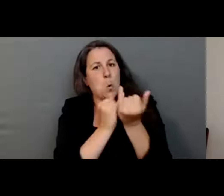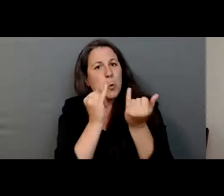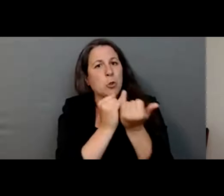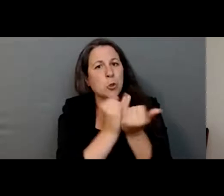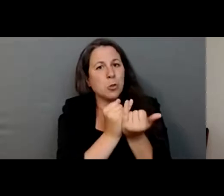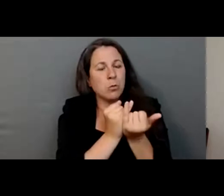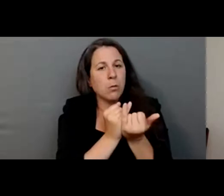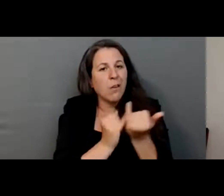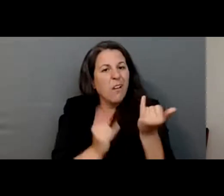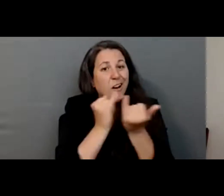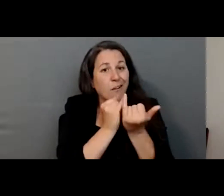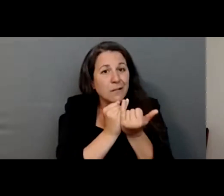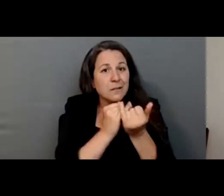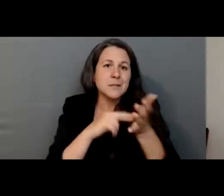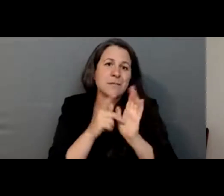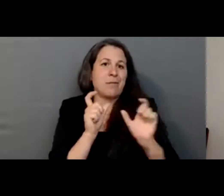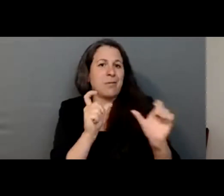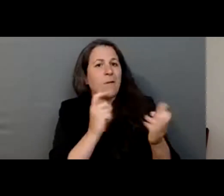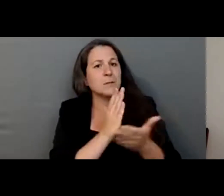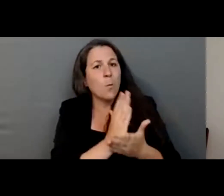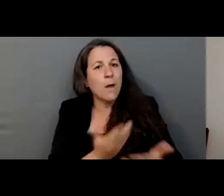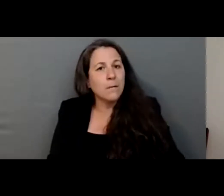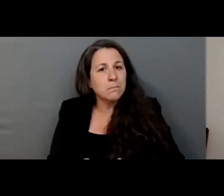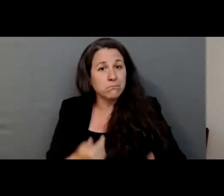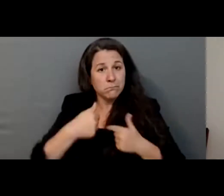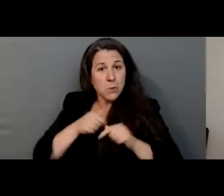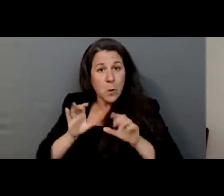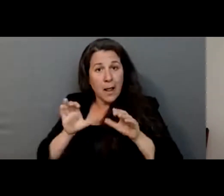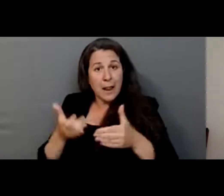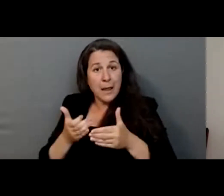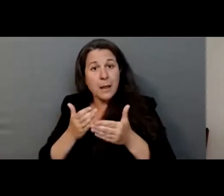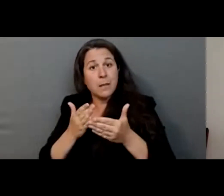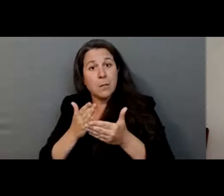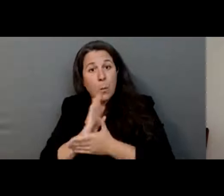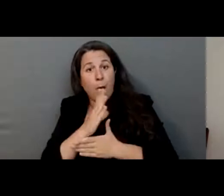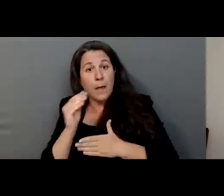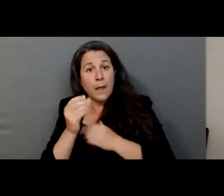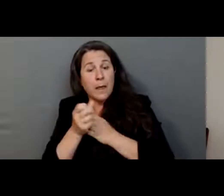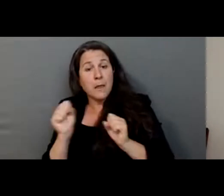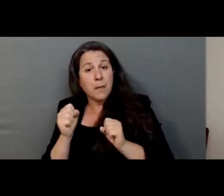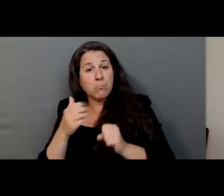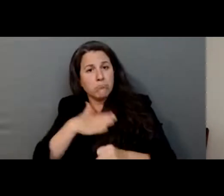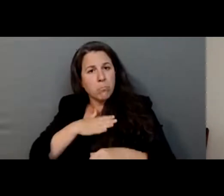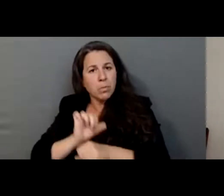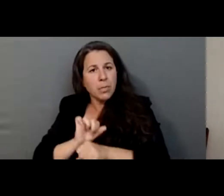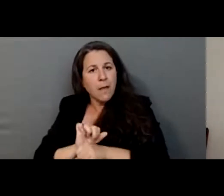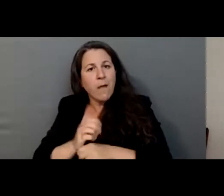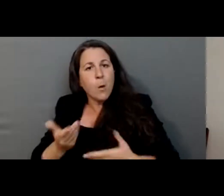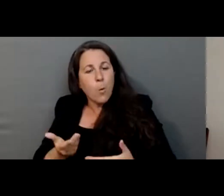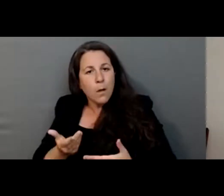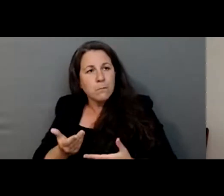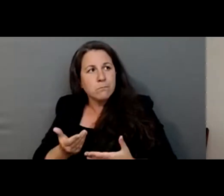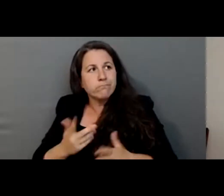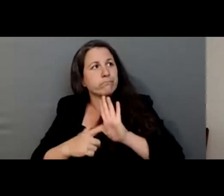des droits. Et donc, notre travail à la Ligue des droits et libertés était de montrer, en fait, en quoi les droits des personnes